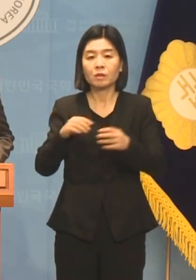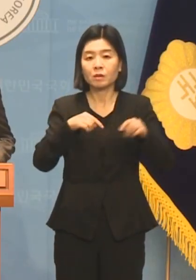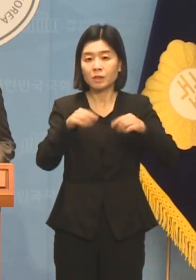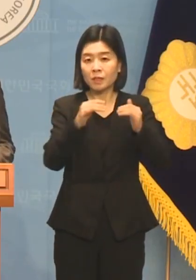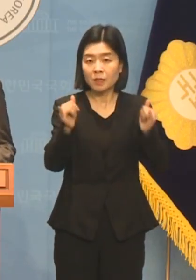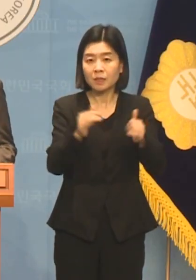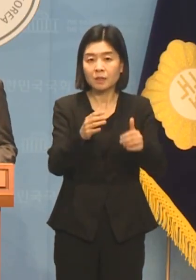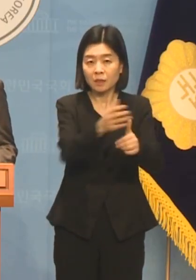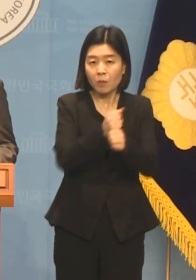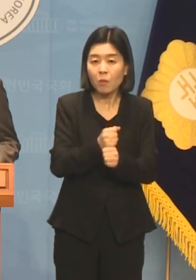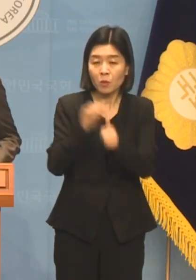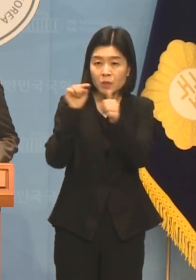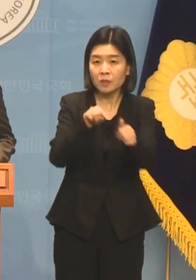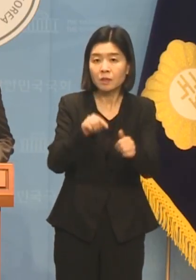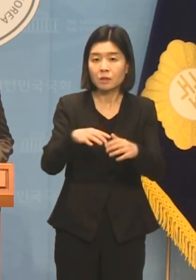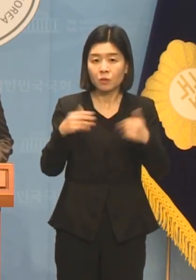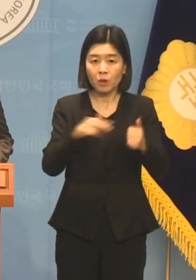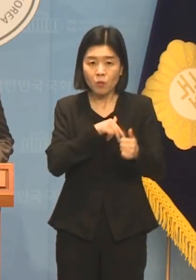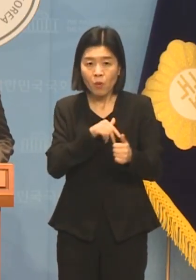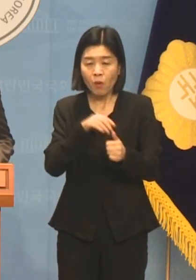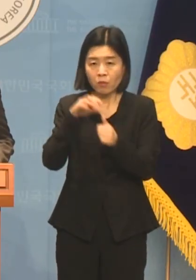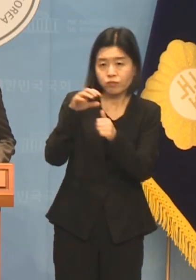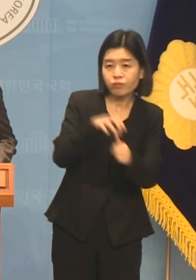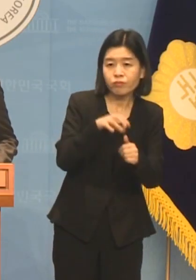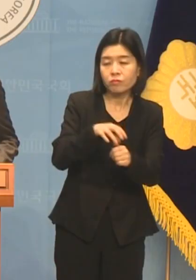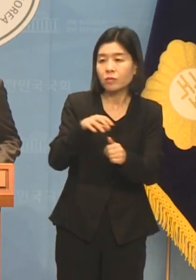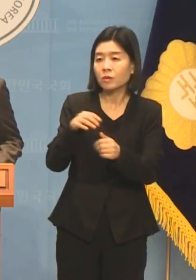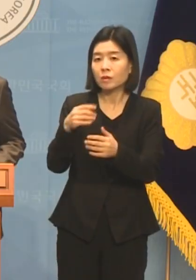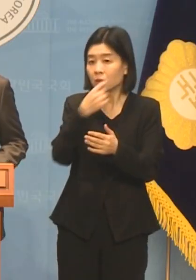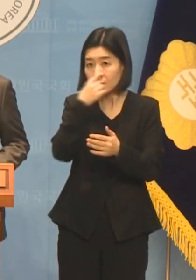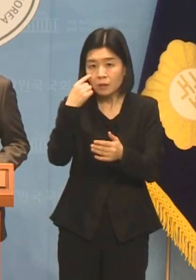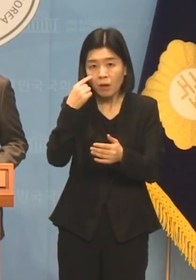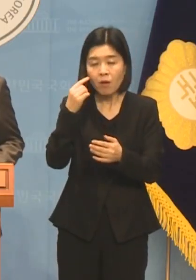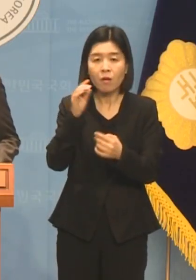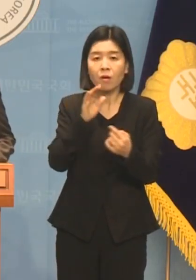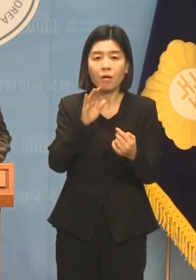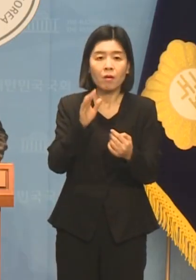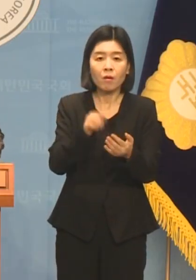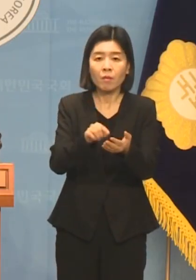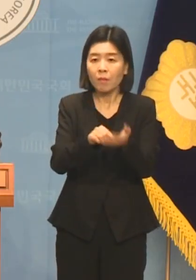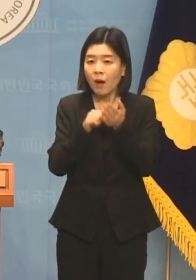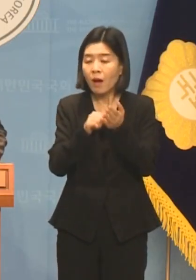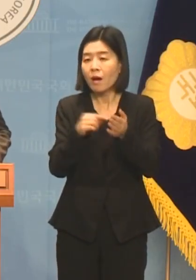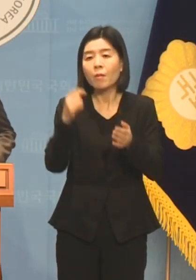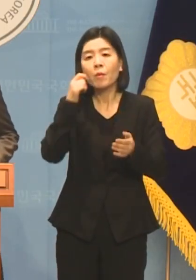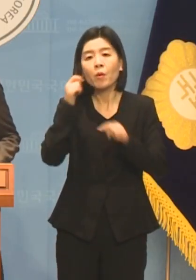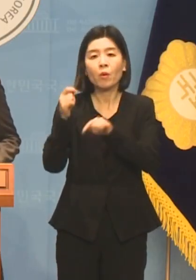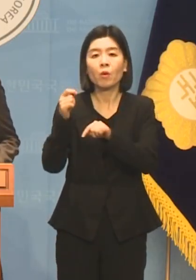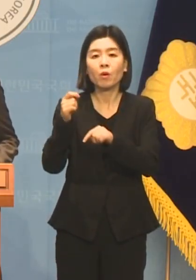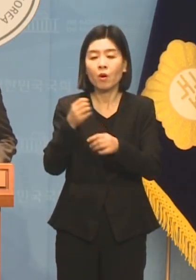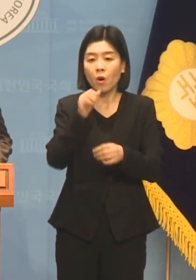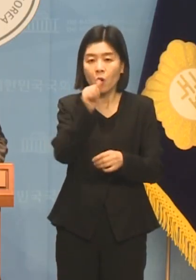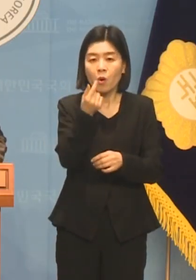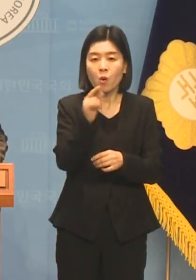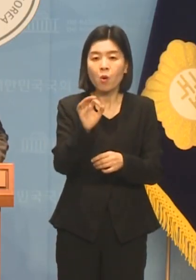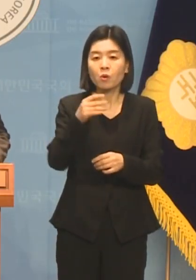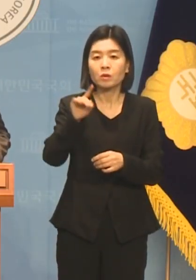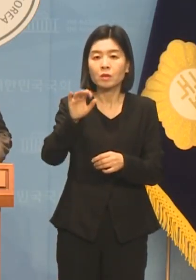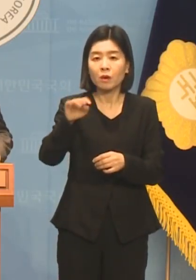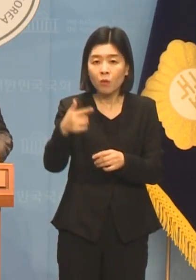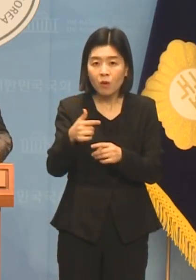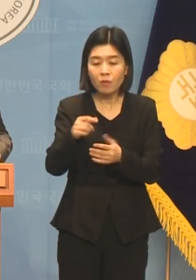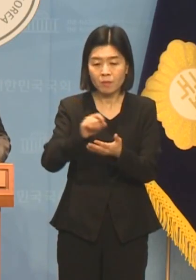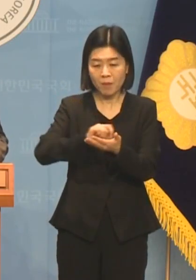국회의원의 무력화, 시도 지시를 밝혀내지 못했다. 그리고 홍장원의 메모는 4-5차례